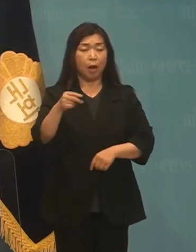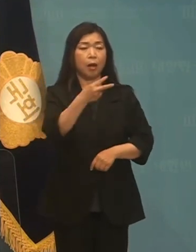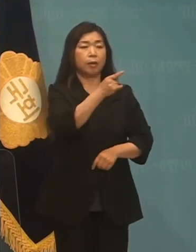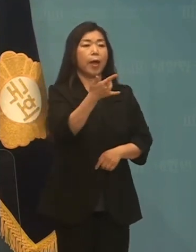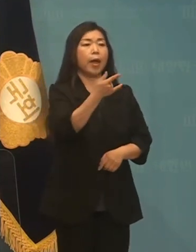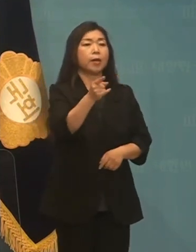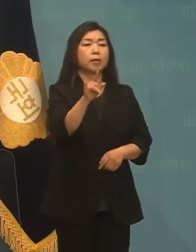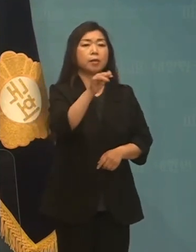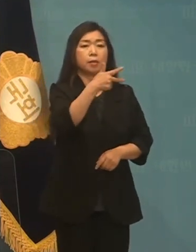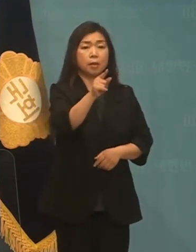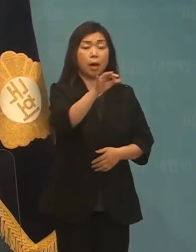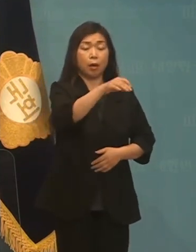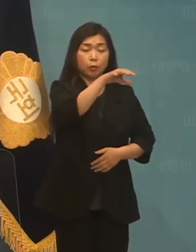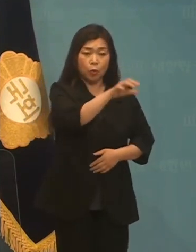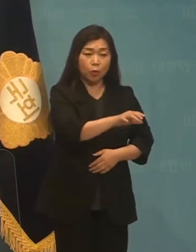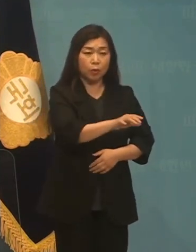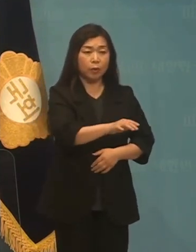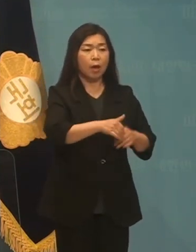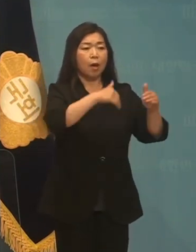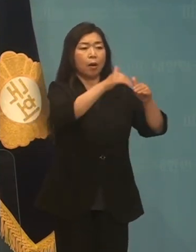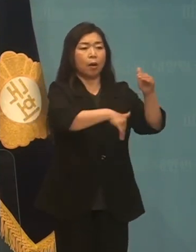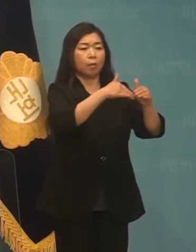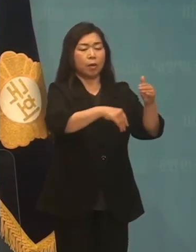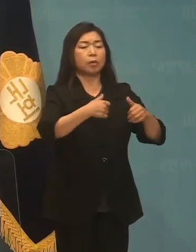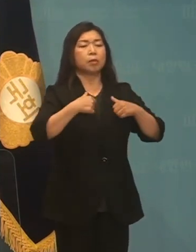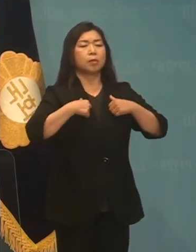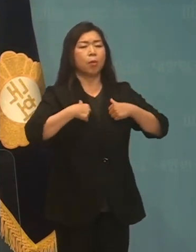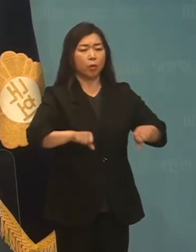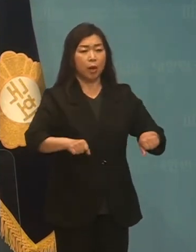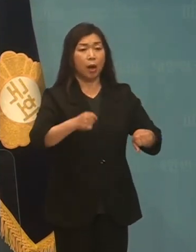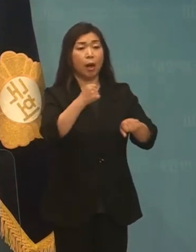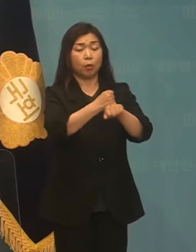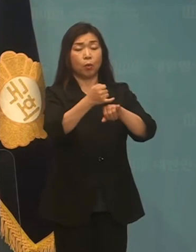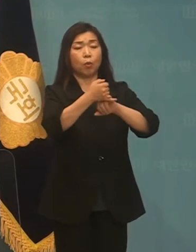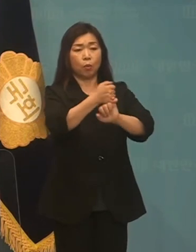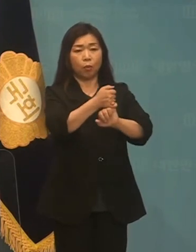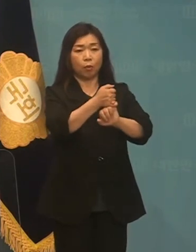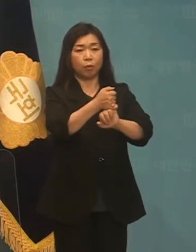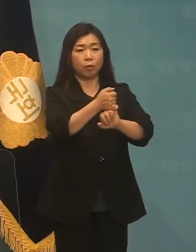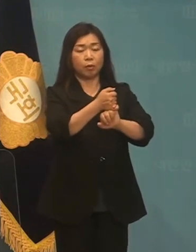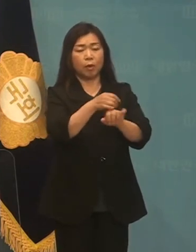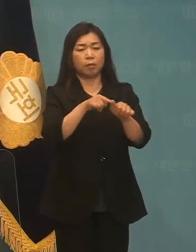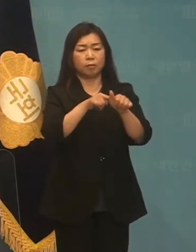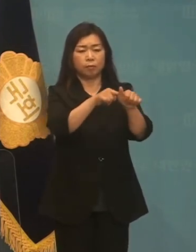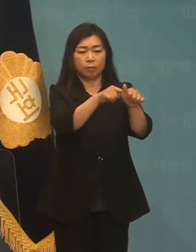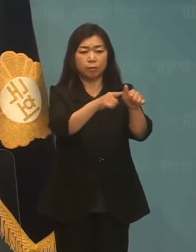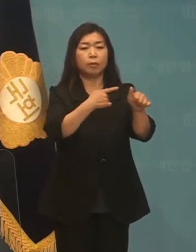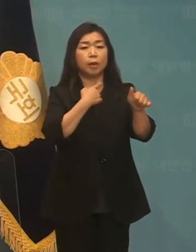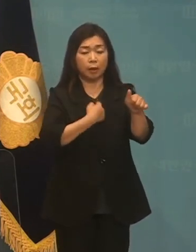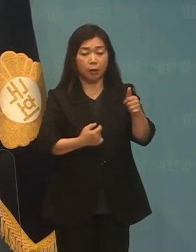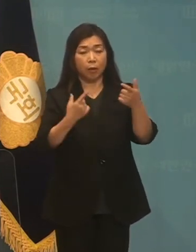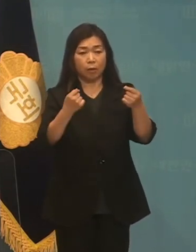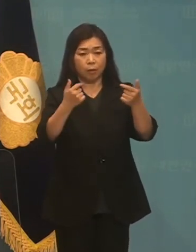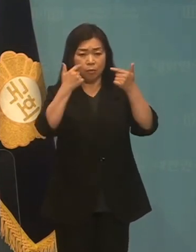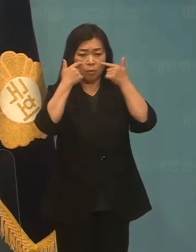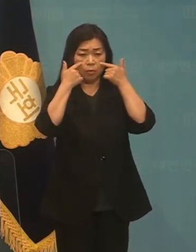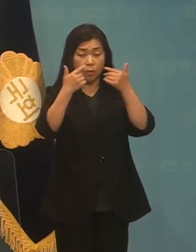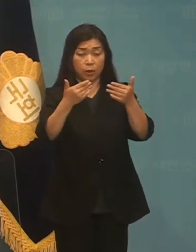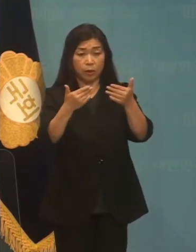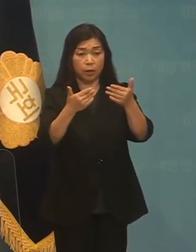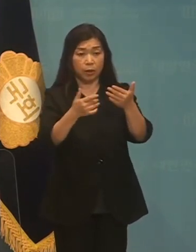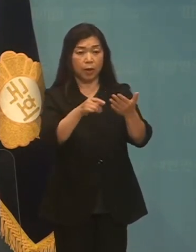사업에서 자진 철수하는 데 있어서 영향력을 행사했다고